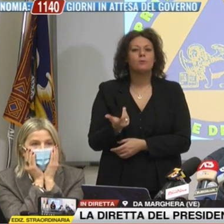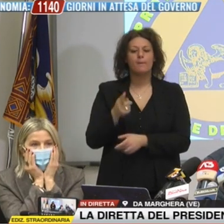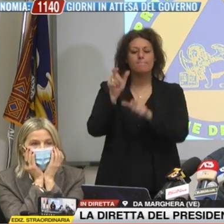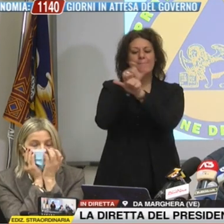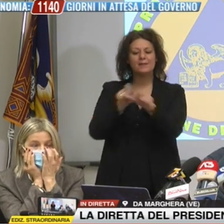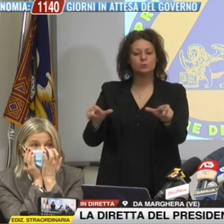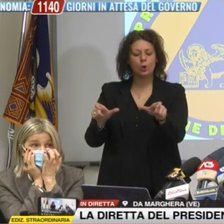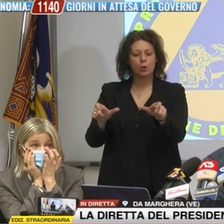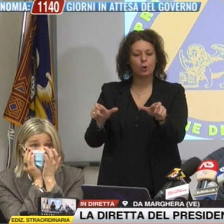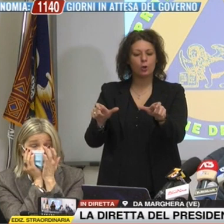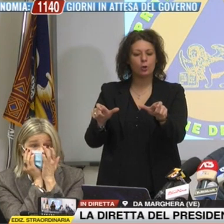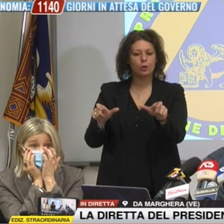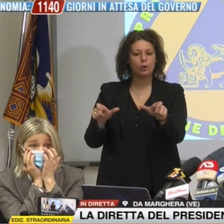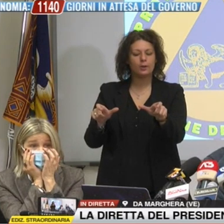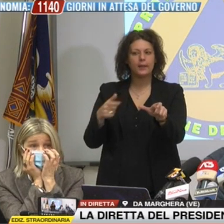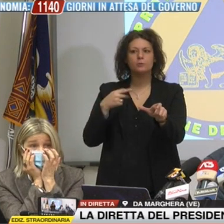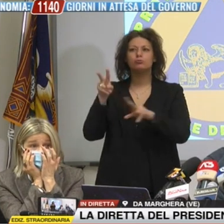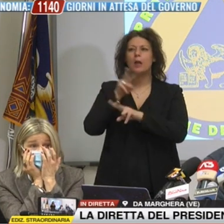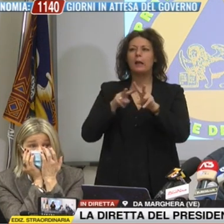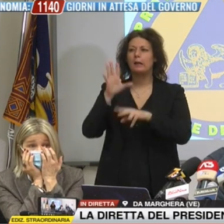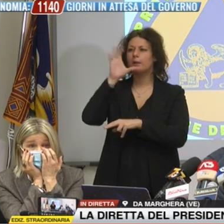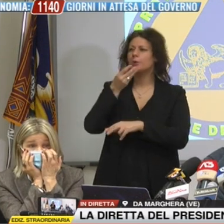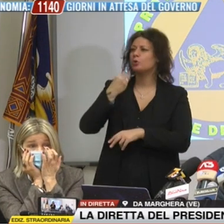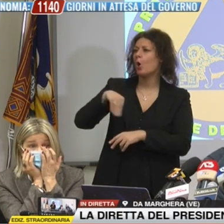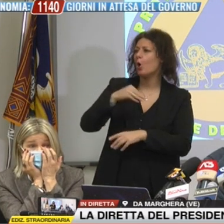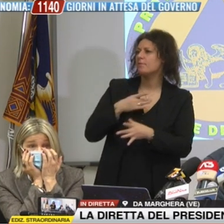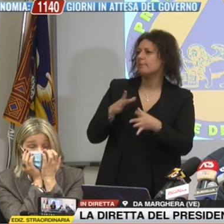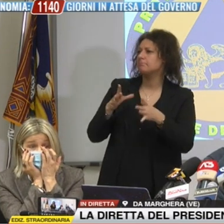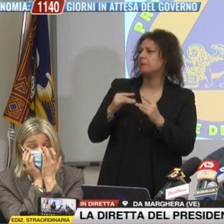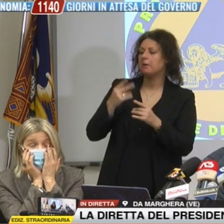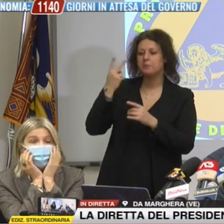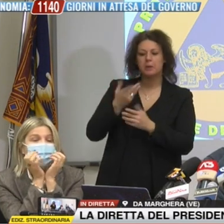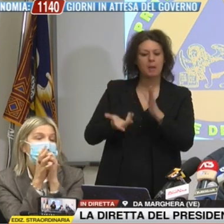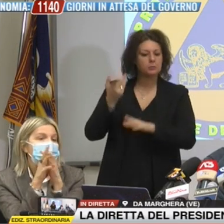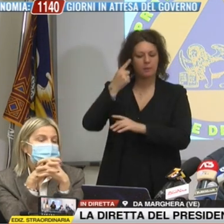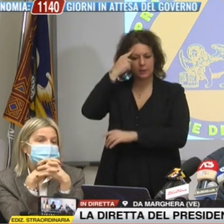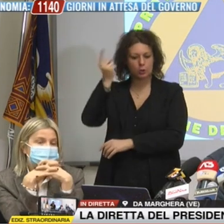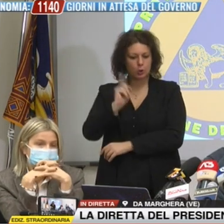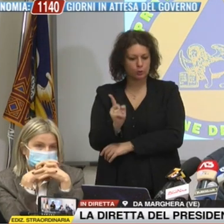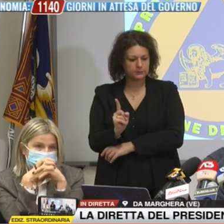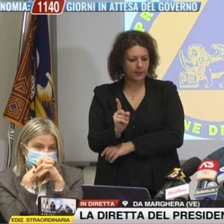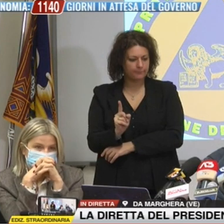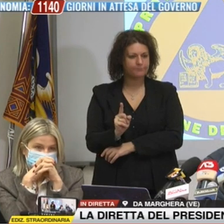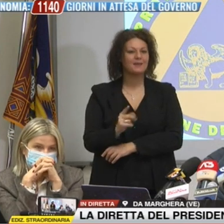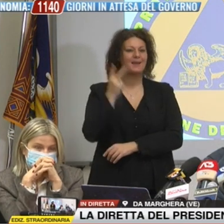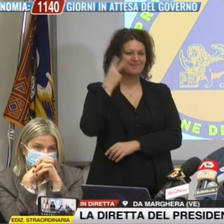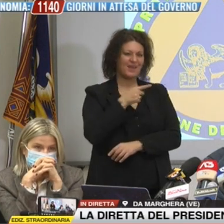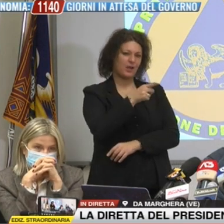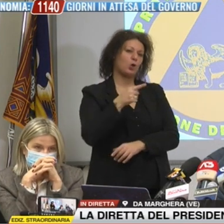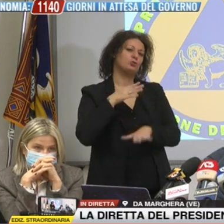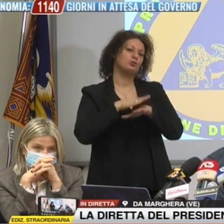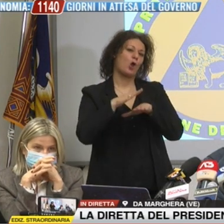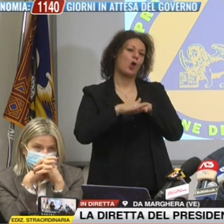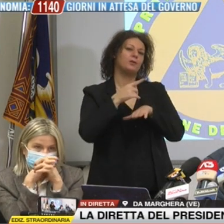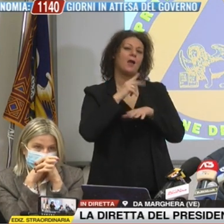a capire qual è la vera motivazione? Noi abbiamo parlato di assembramenti, però c'è assembramento